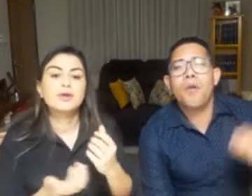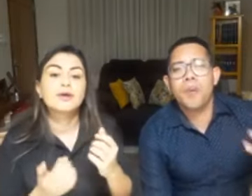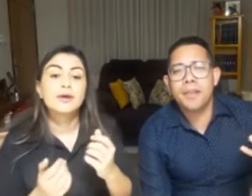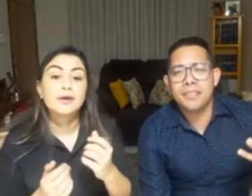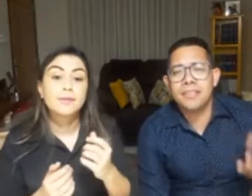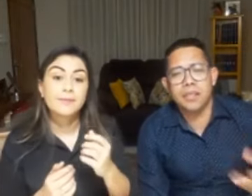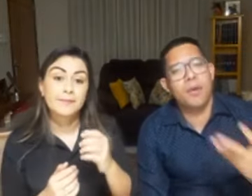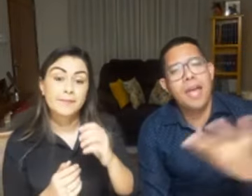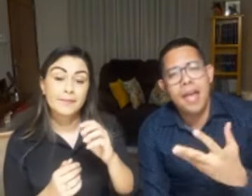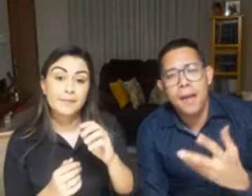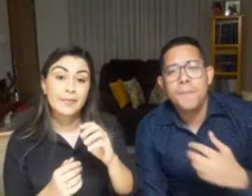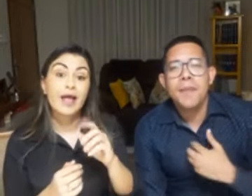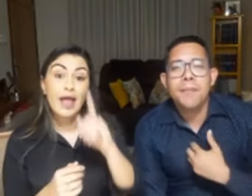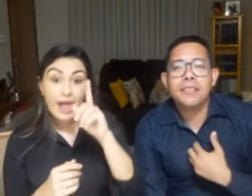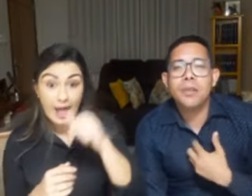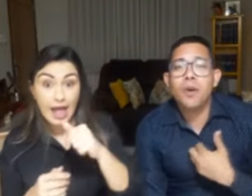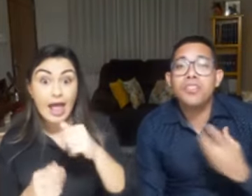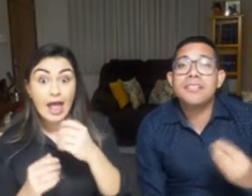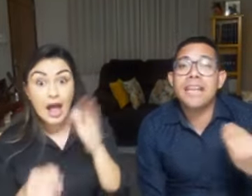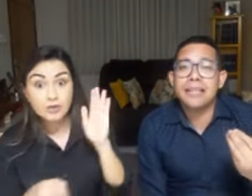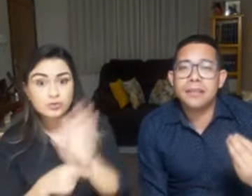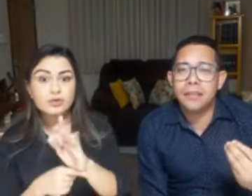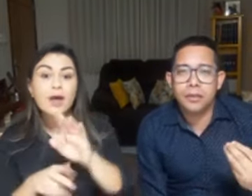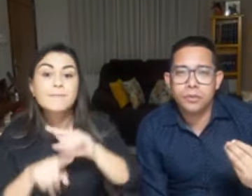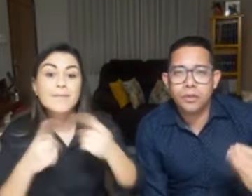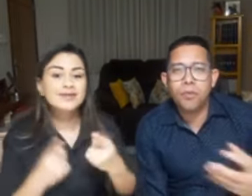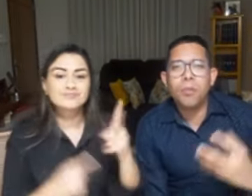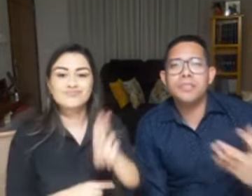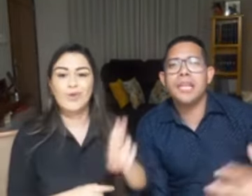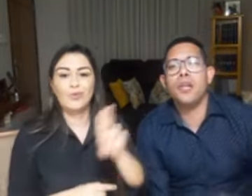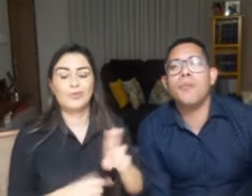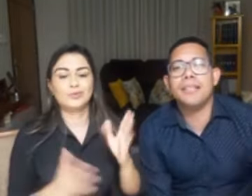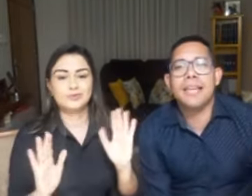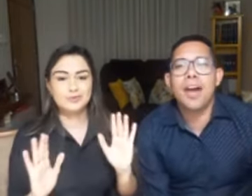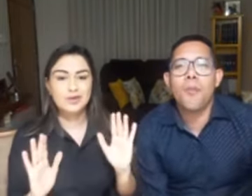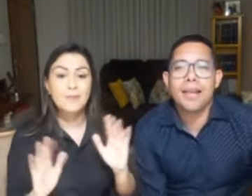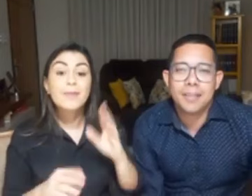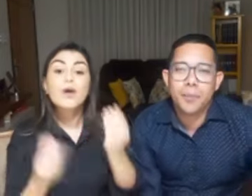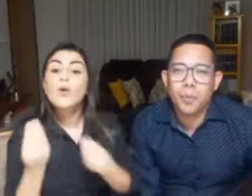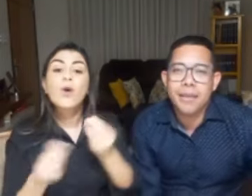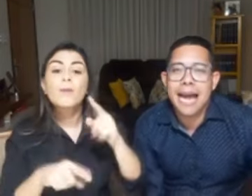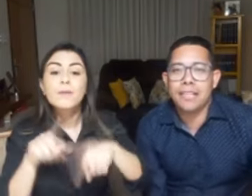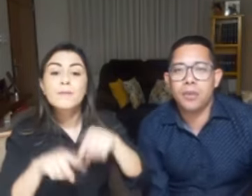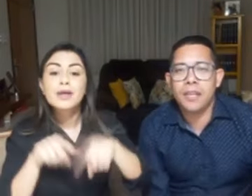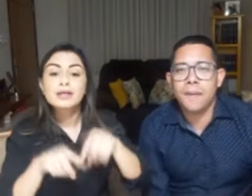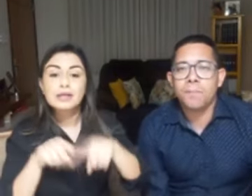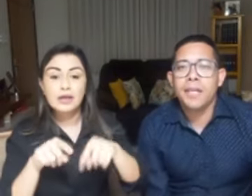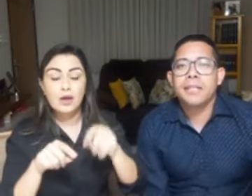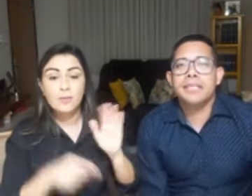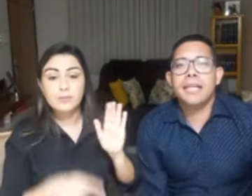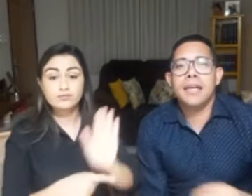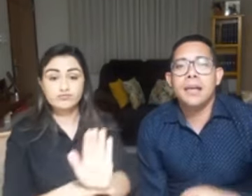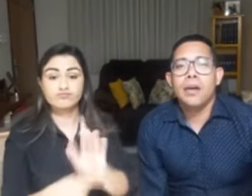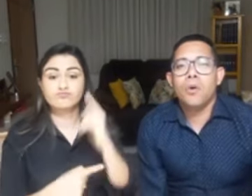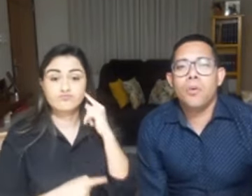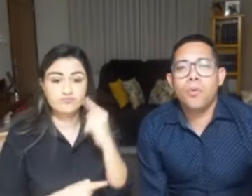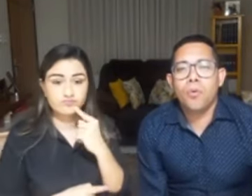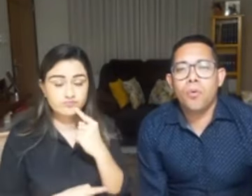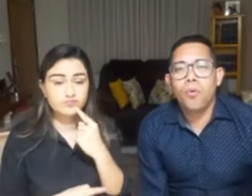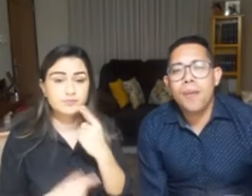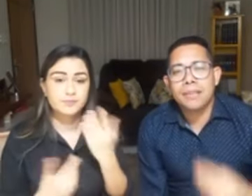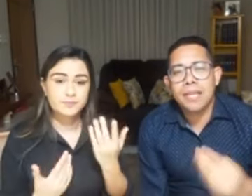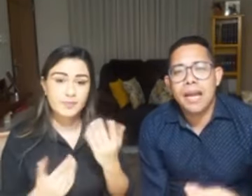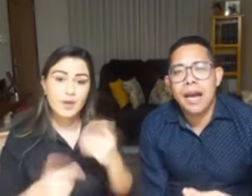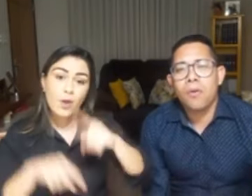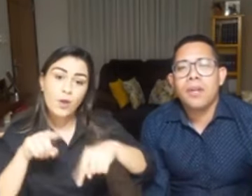Para alfabetização. Mas não é utilizada tanto. Então, como que seria um material mais apropriado aí? Seria